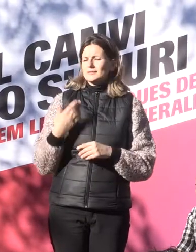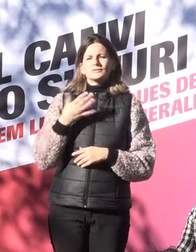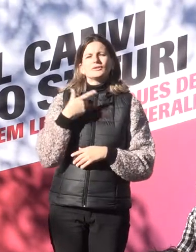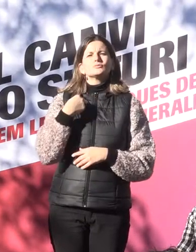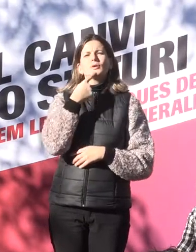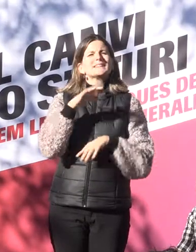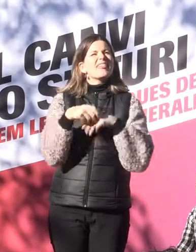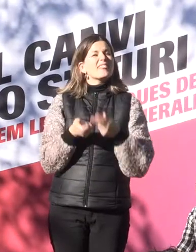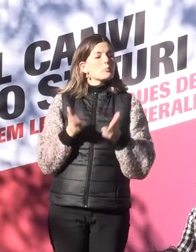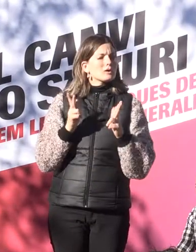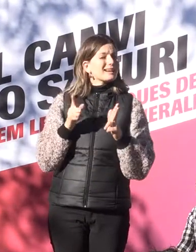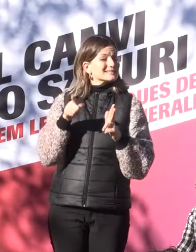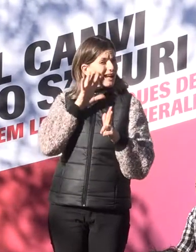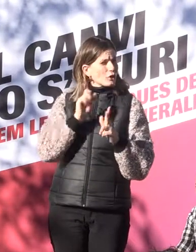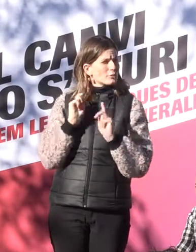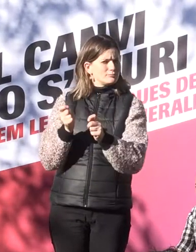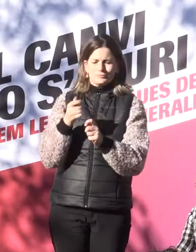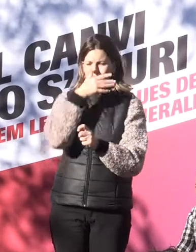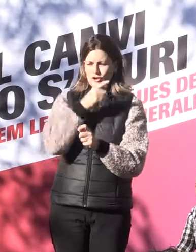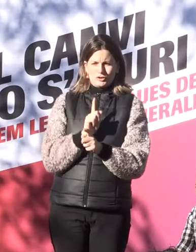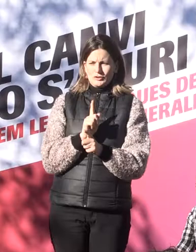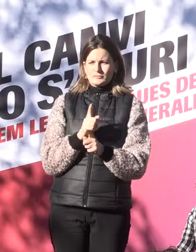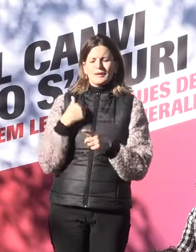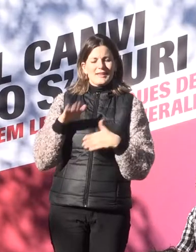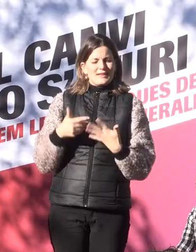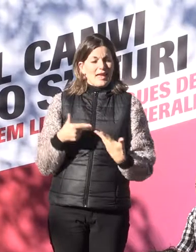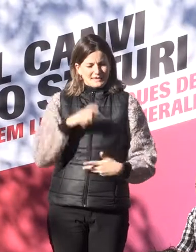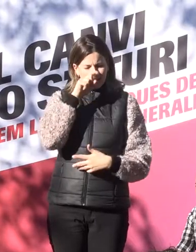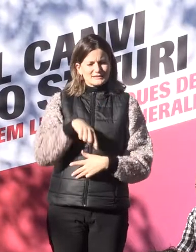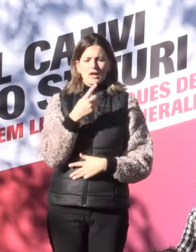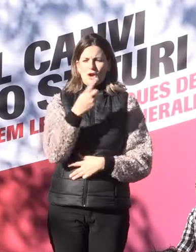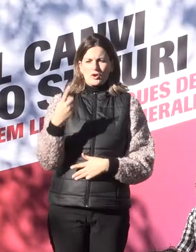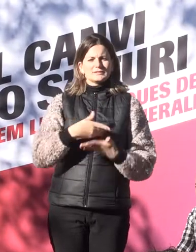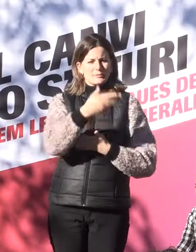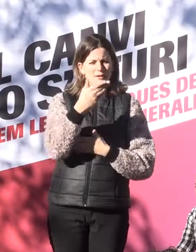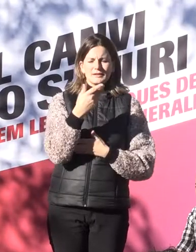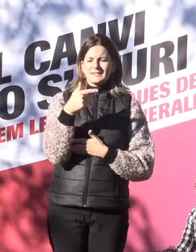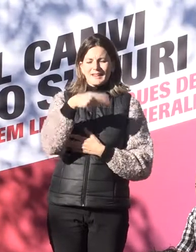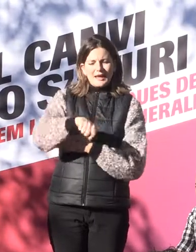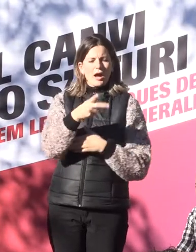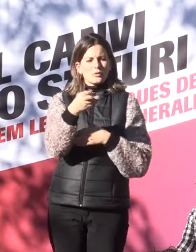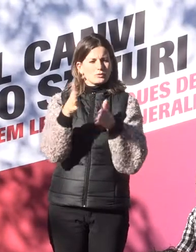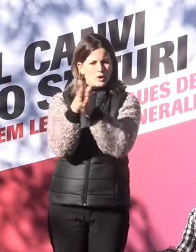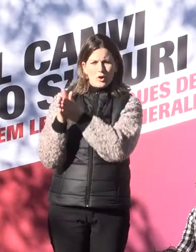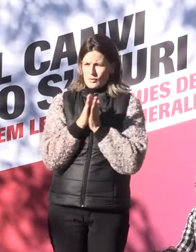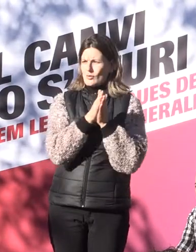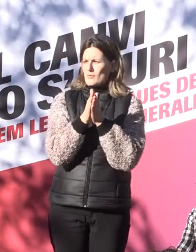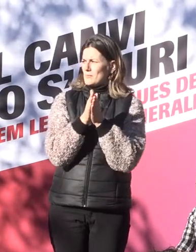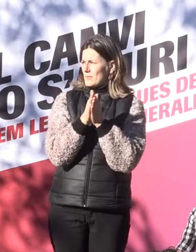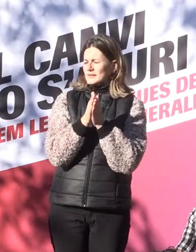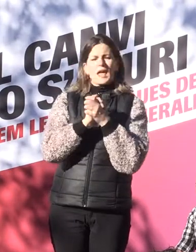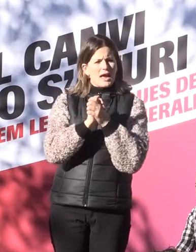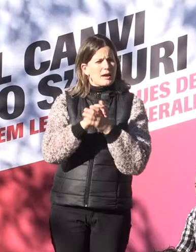un gobierno democrático y este año nada más han sido 11 periodistas entre ellos compañeros míos